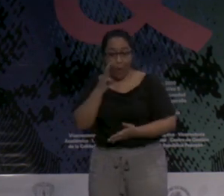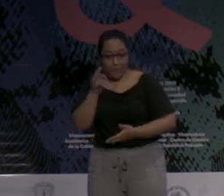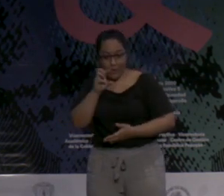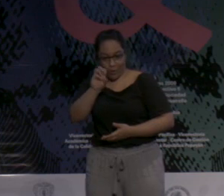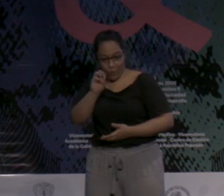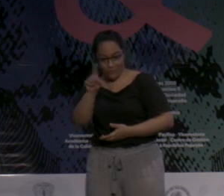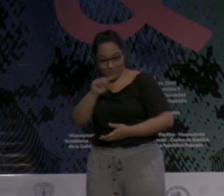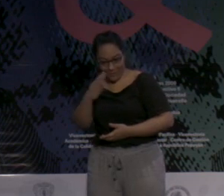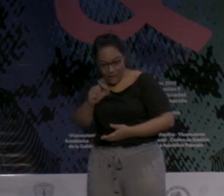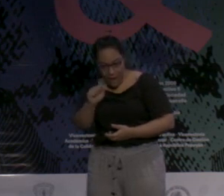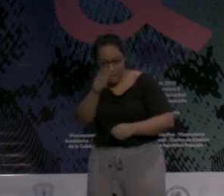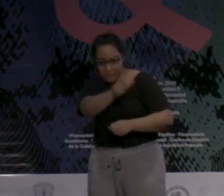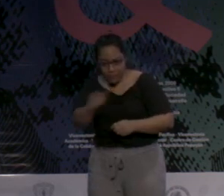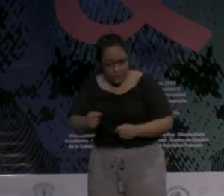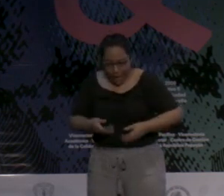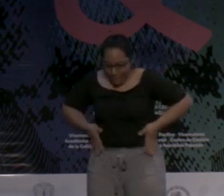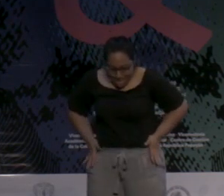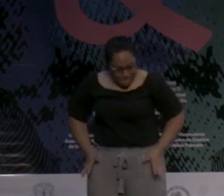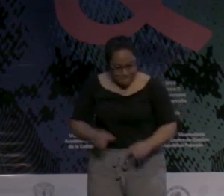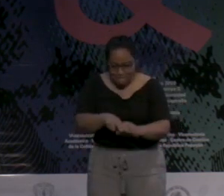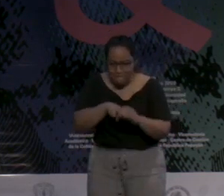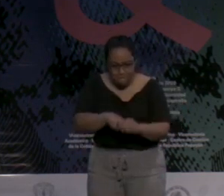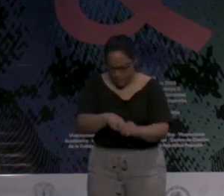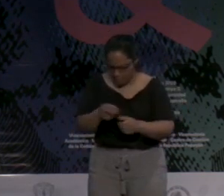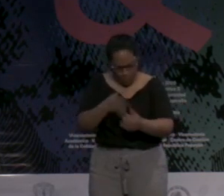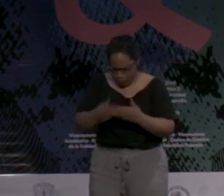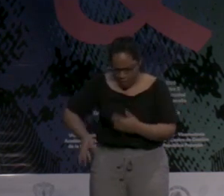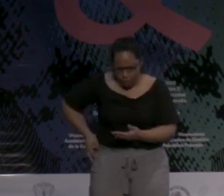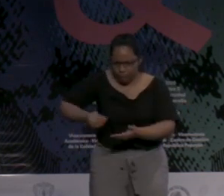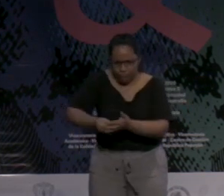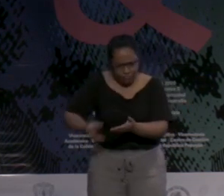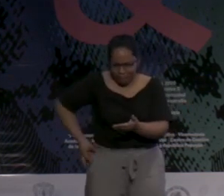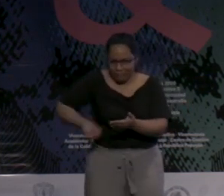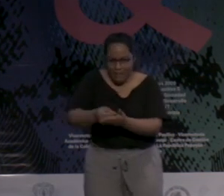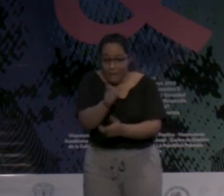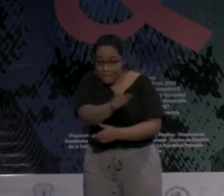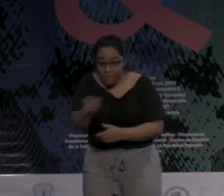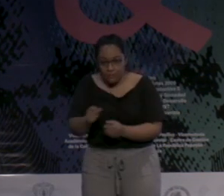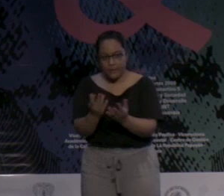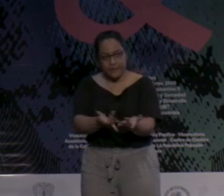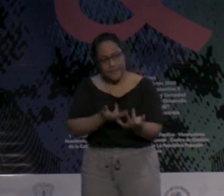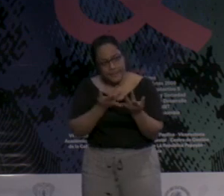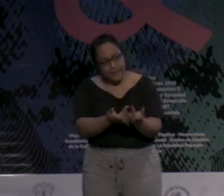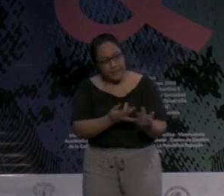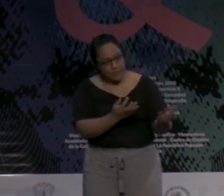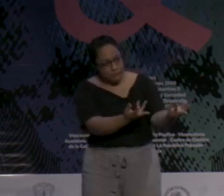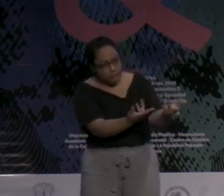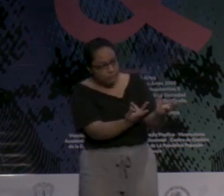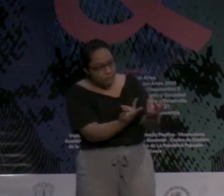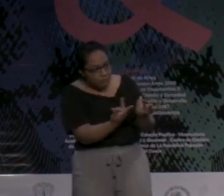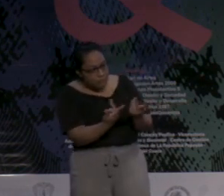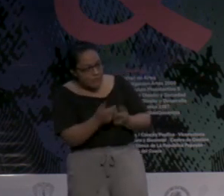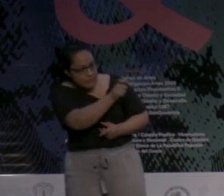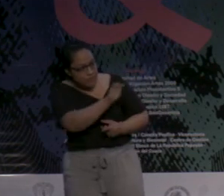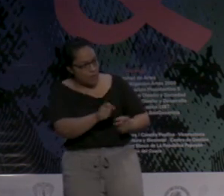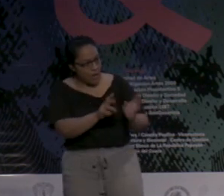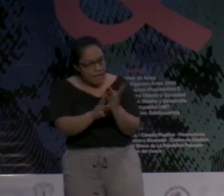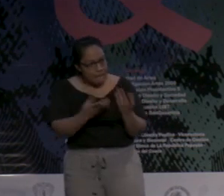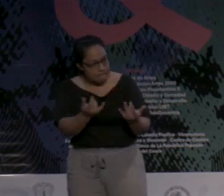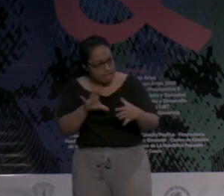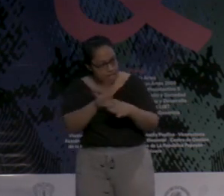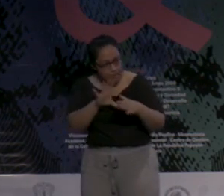expresión. Y por otra parte, lo que venimos descubriendo es que muchas veces ellos le ayudan más a la comunidad javeriana que la comunidad javeriana a